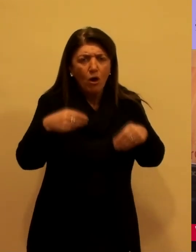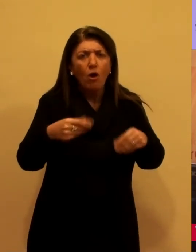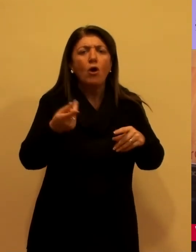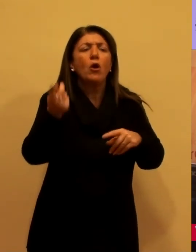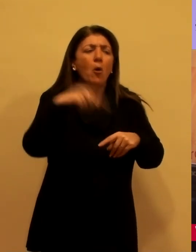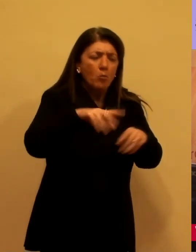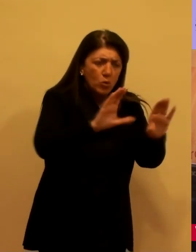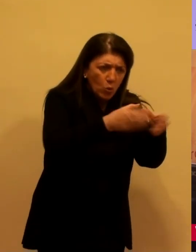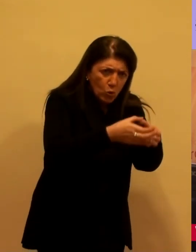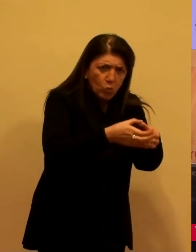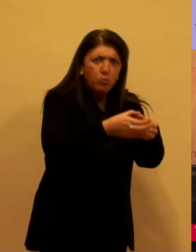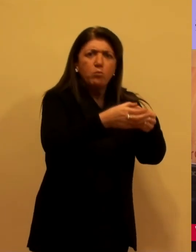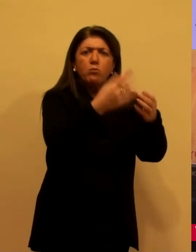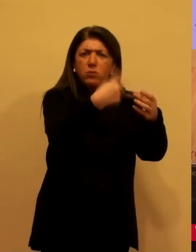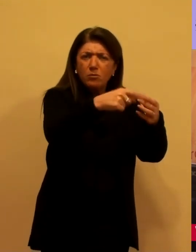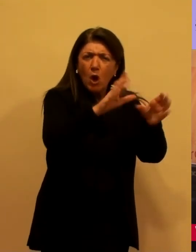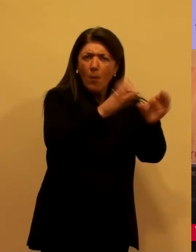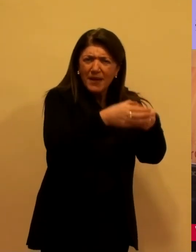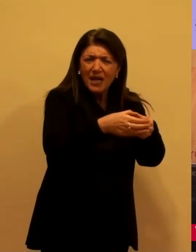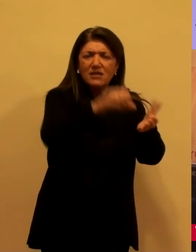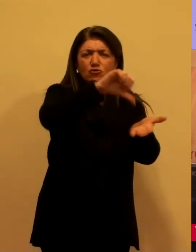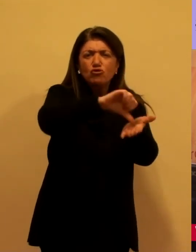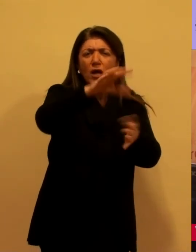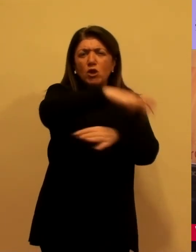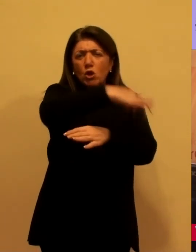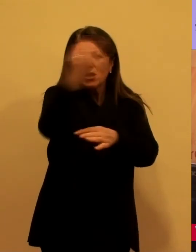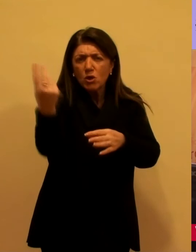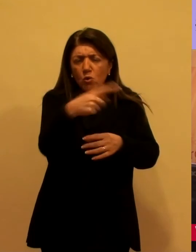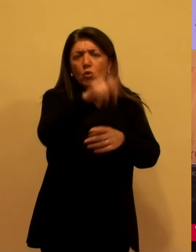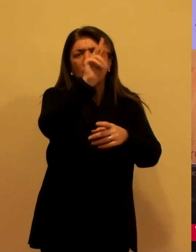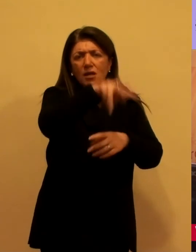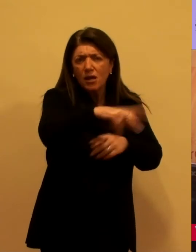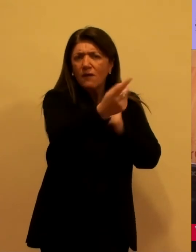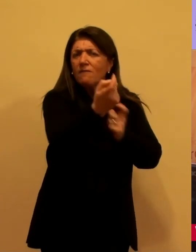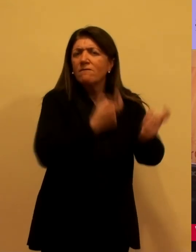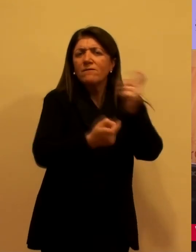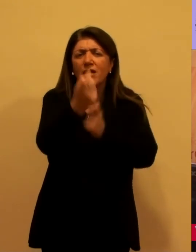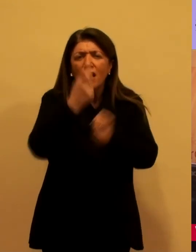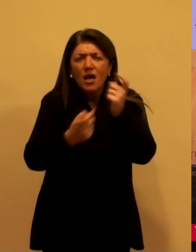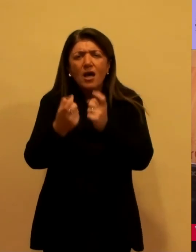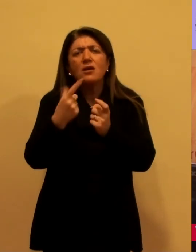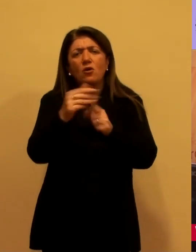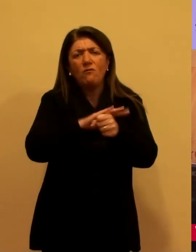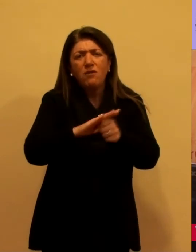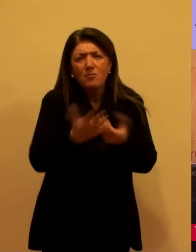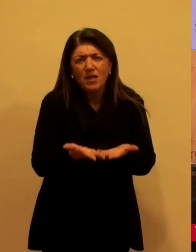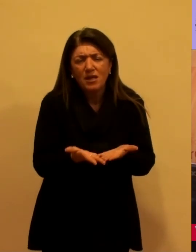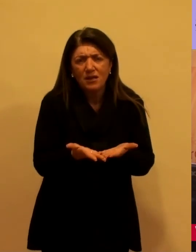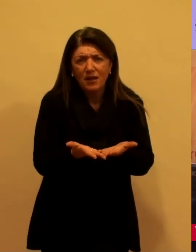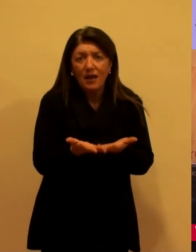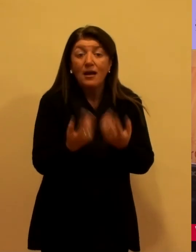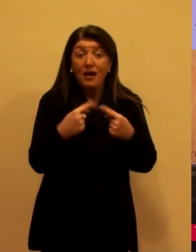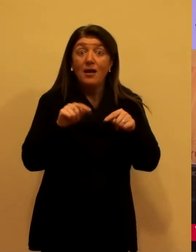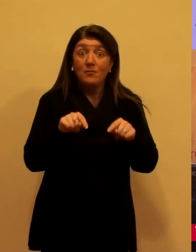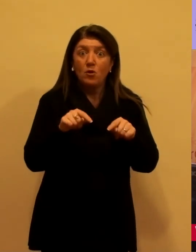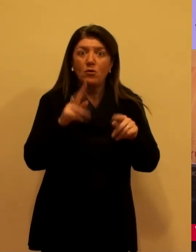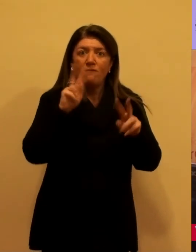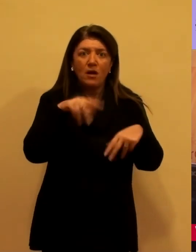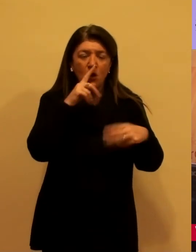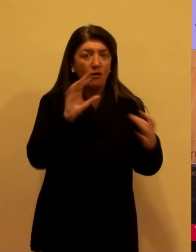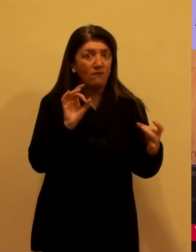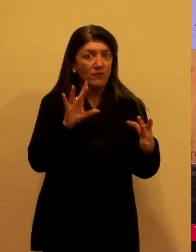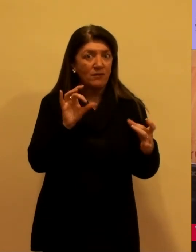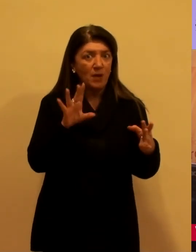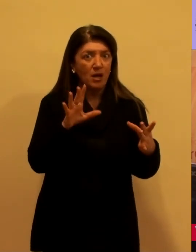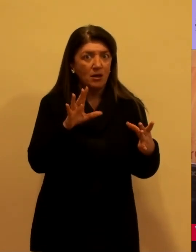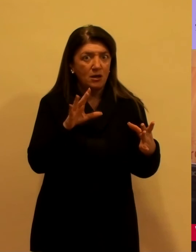dalle cooperative o dai centri diurni, succede che vengano poi con le famiglie, quindi questo per noi è un feedback, insomma, è una